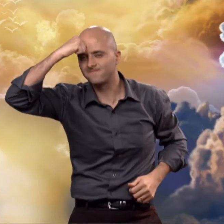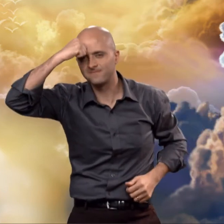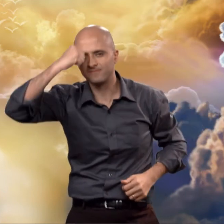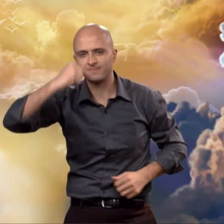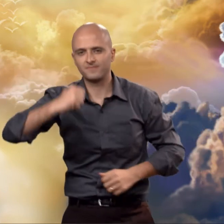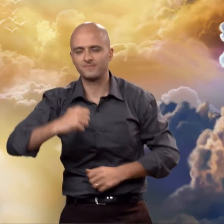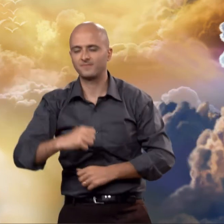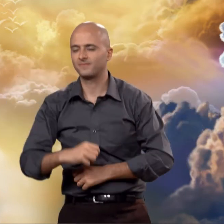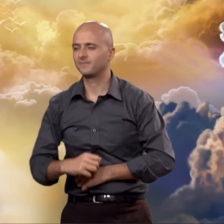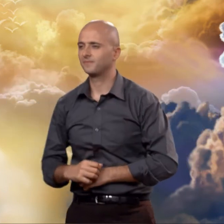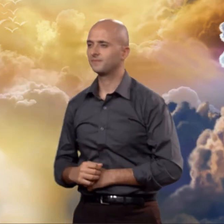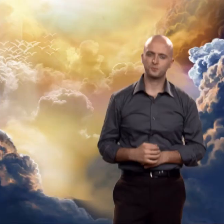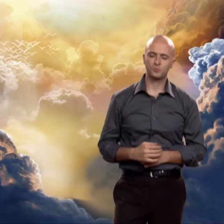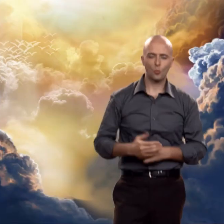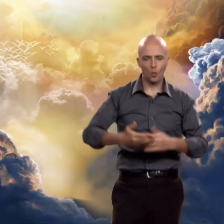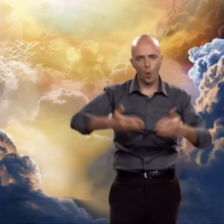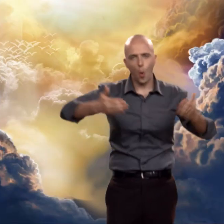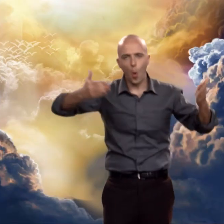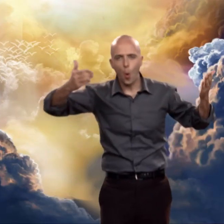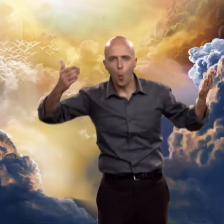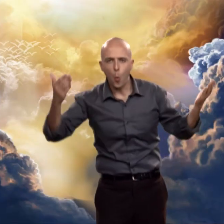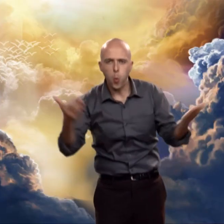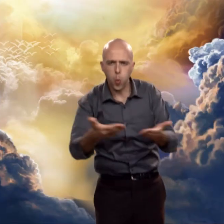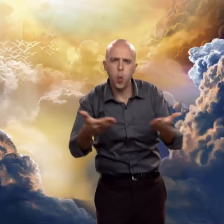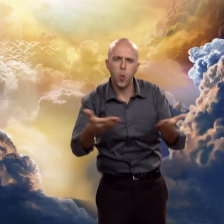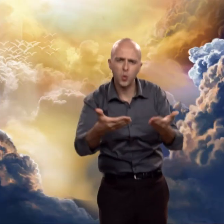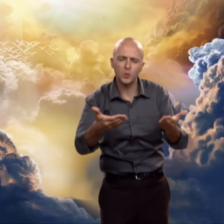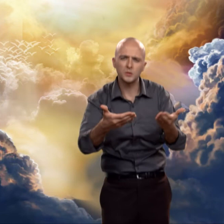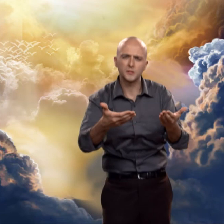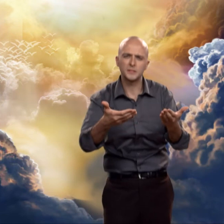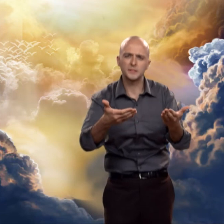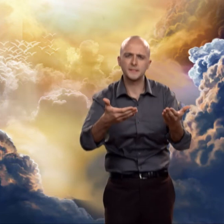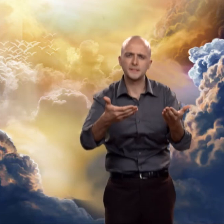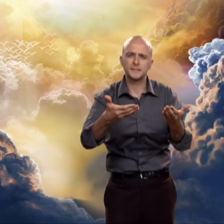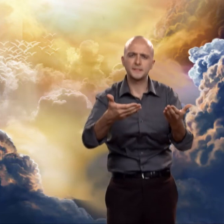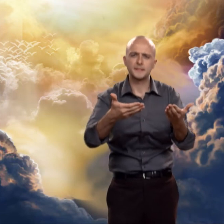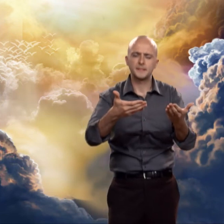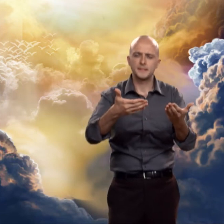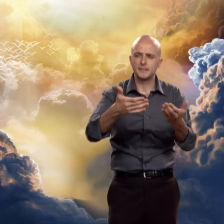pessoas será realizada a obra de restauração da verdade para este tempo.